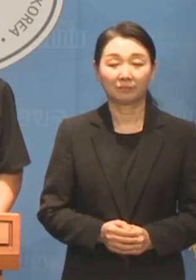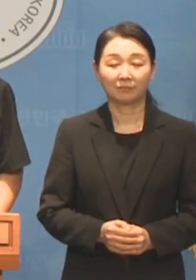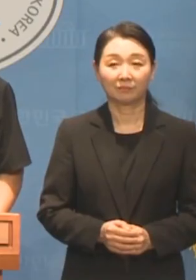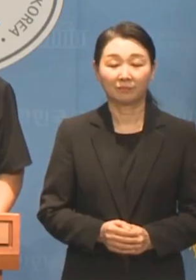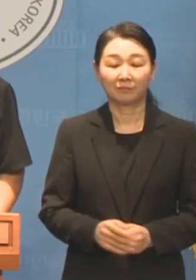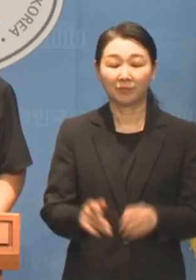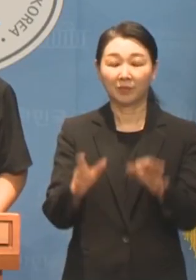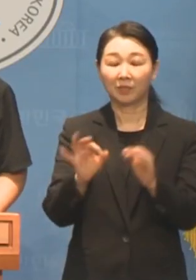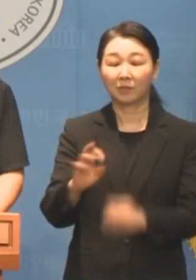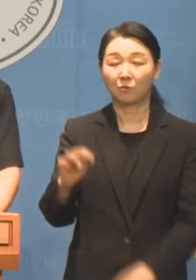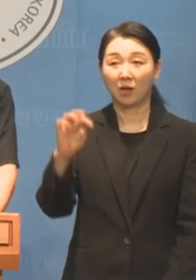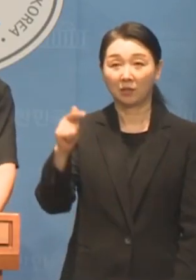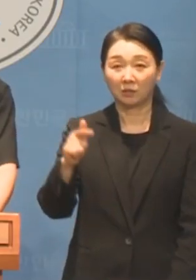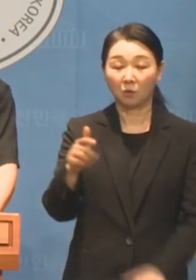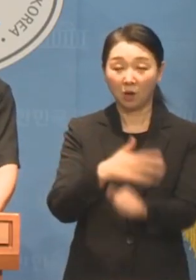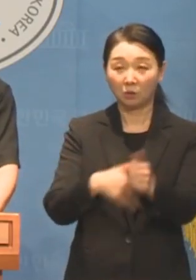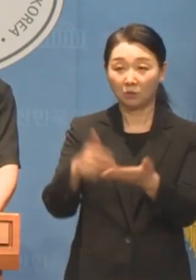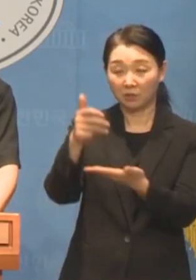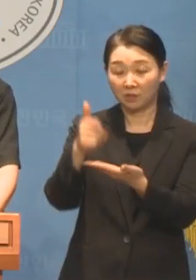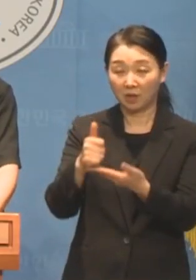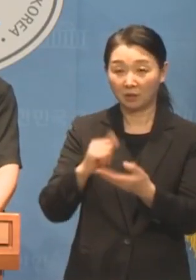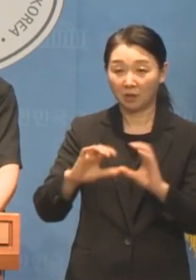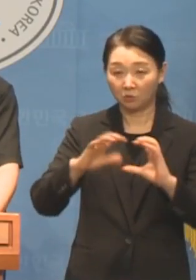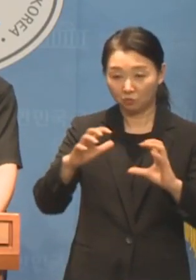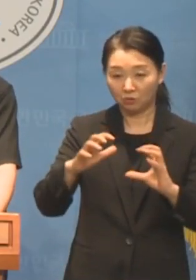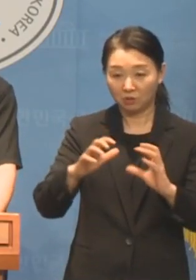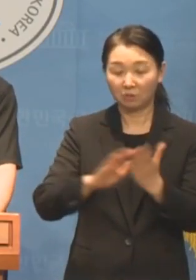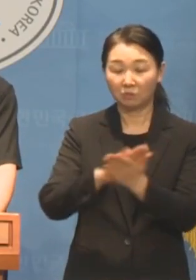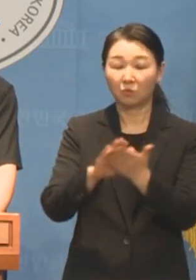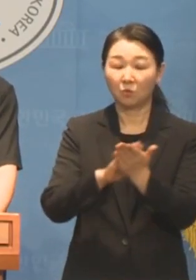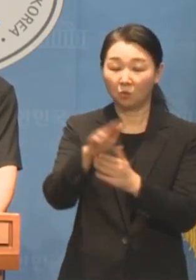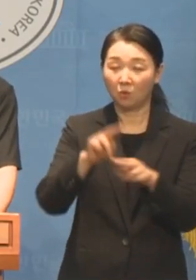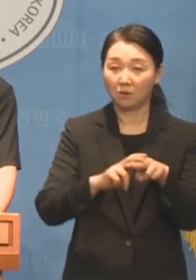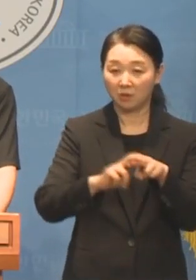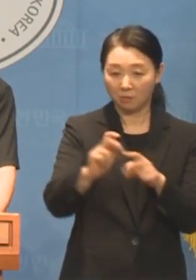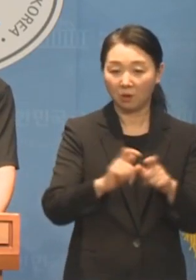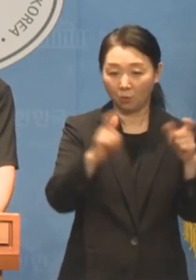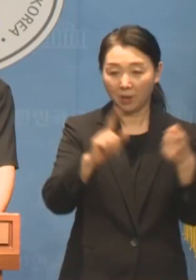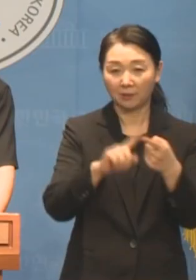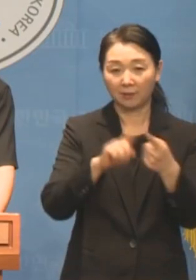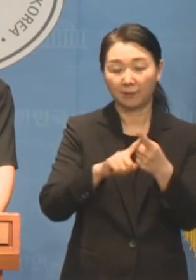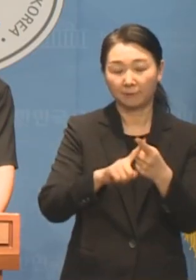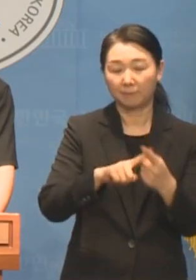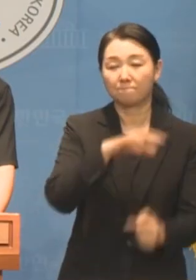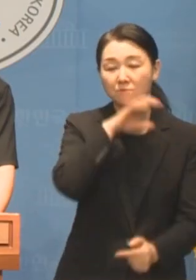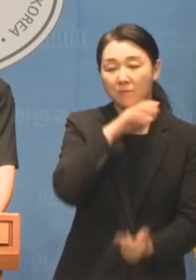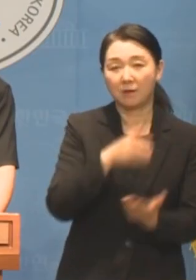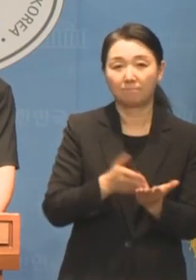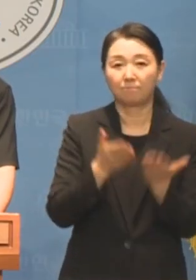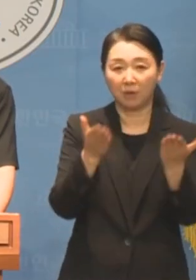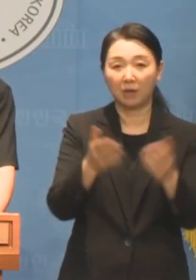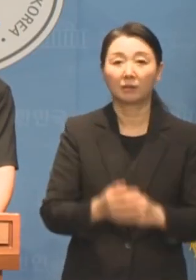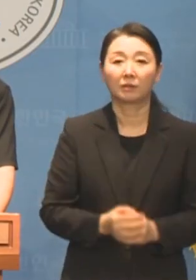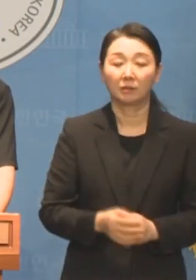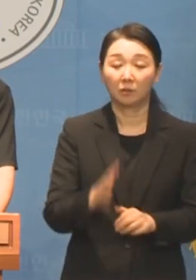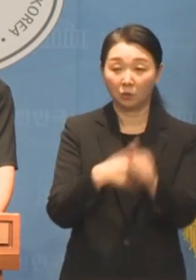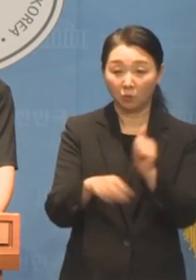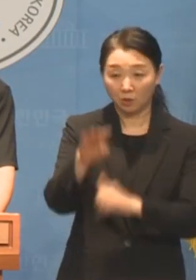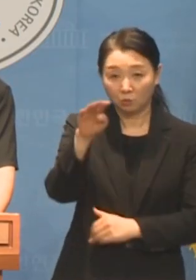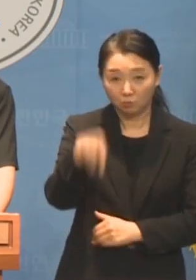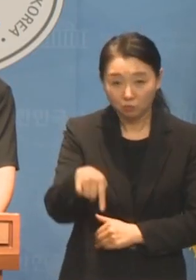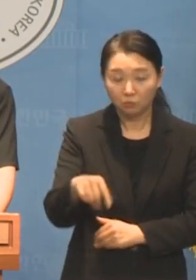김한섭 환경부 장관의 국립공원 케이블카 확대 시도와 관련된 규탄 기자회견을 시작하도록 하겠습니다. 최근